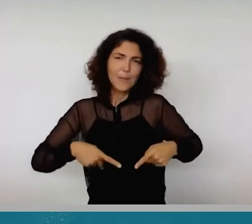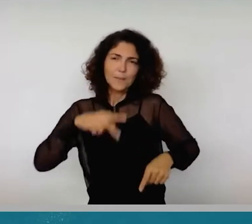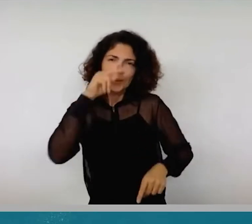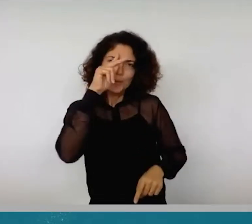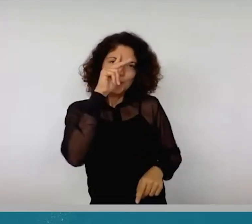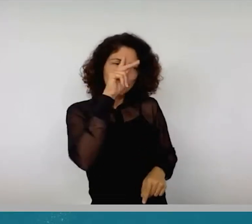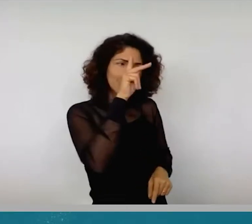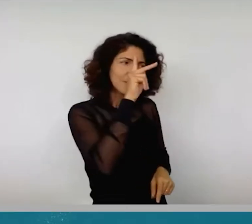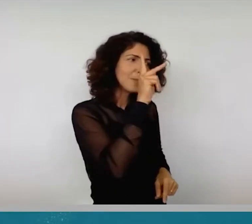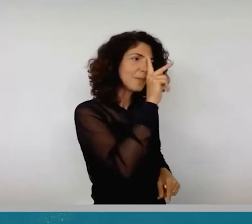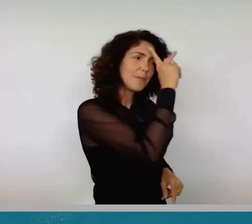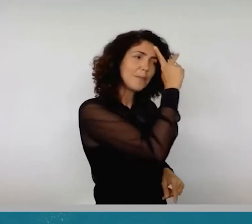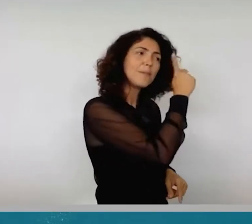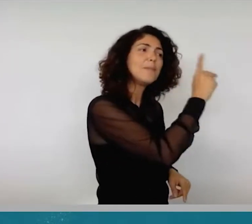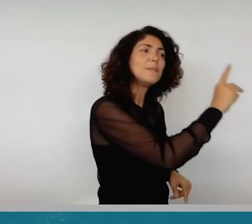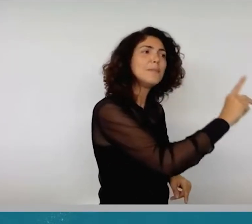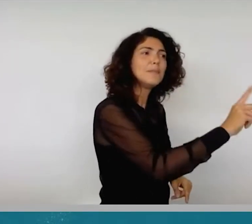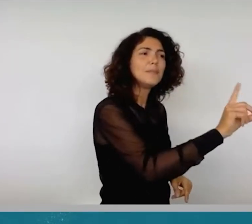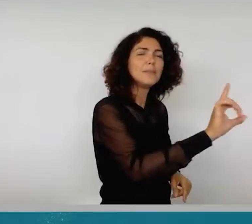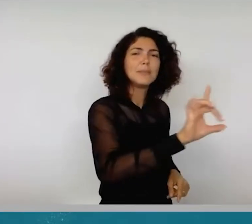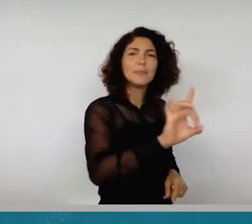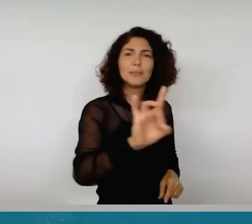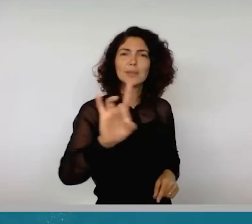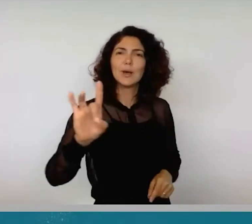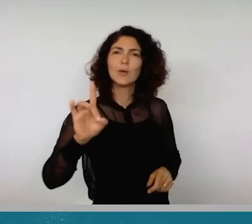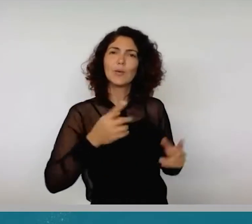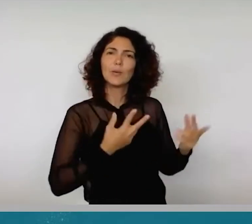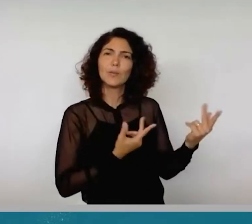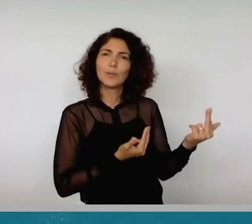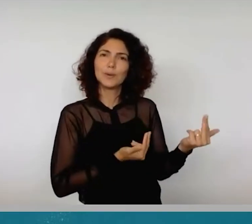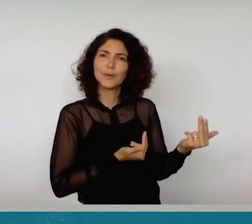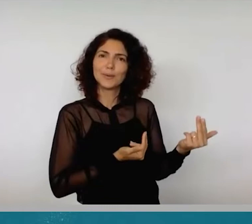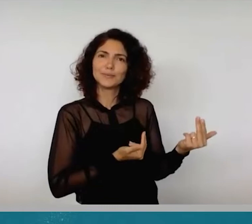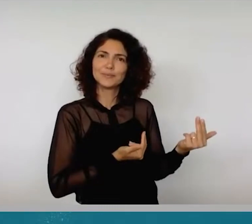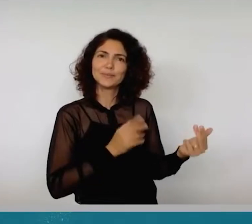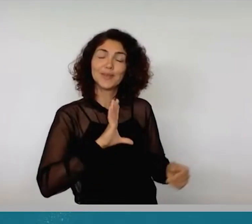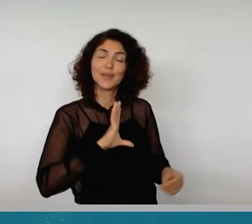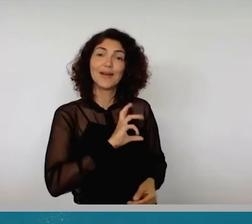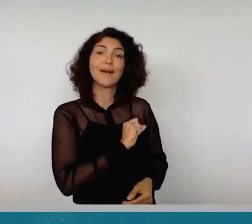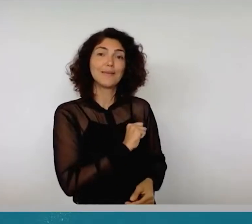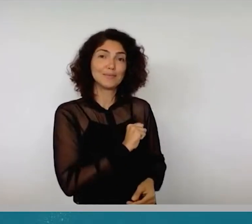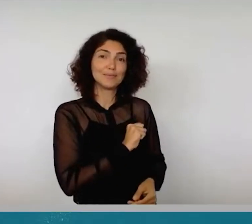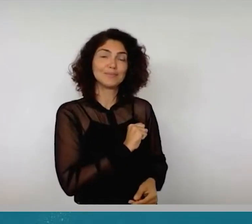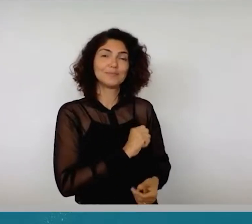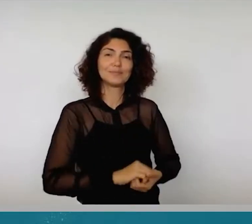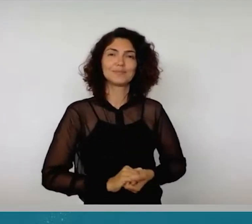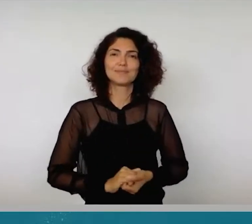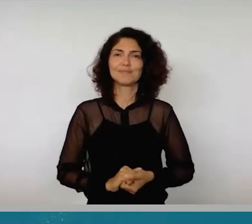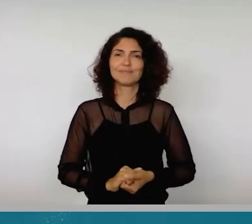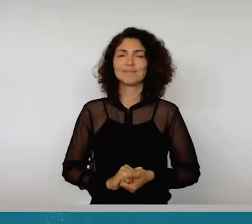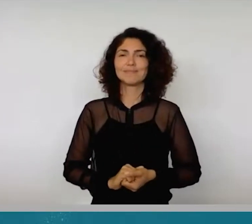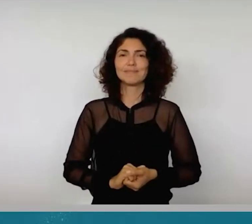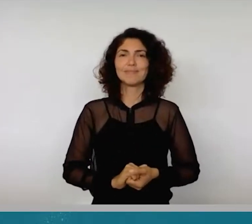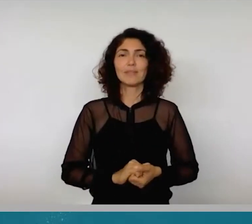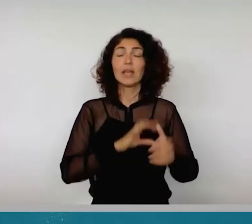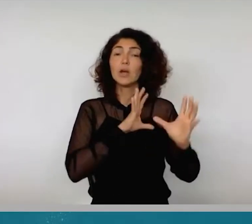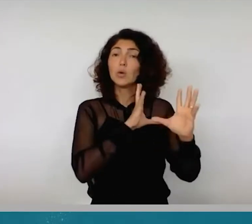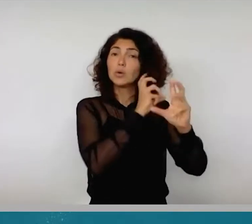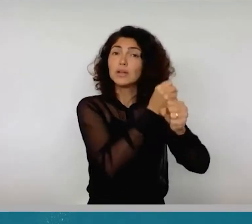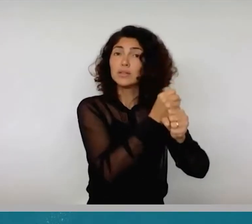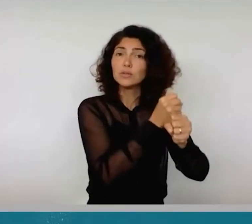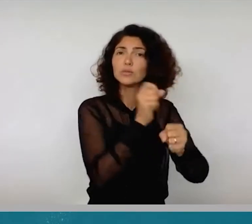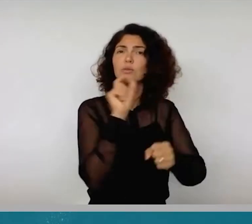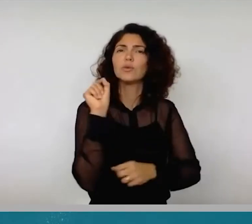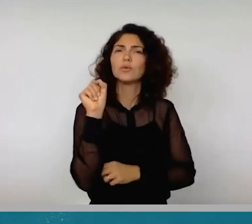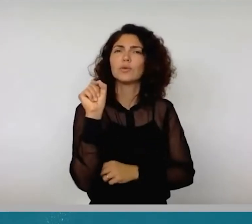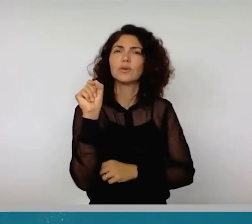regras de comportamento. A lei, na verdade, resume no amor. Amor a Deus